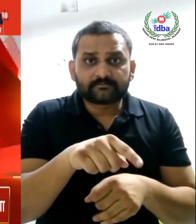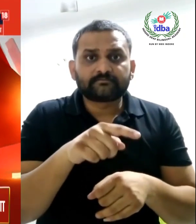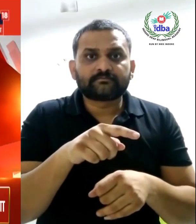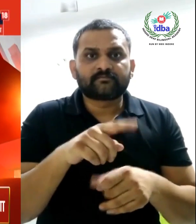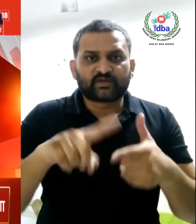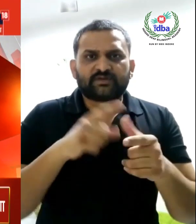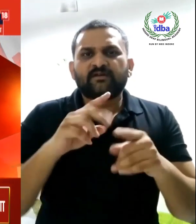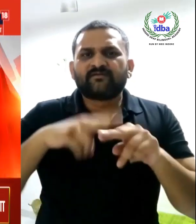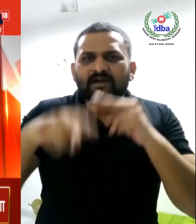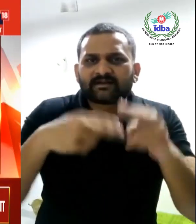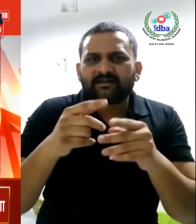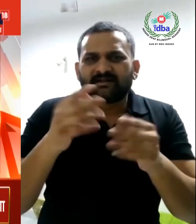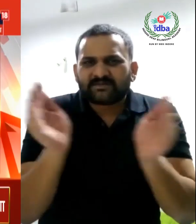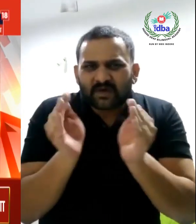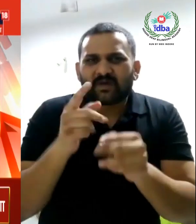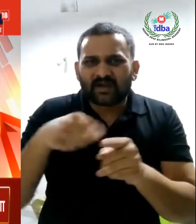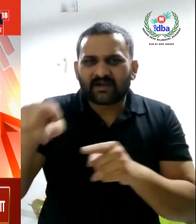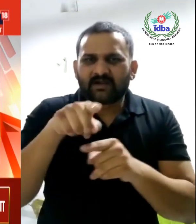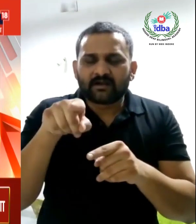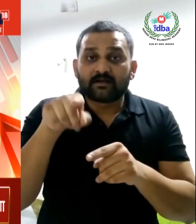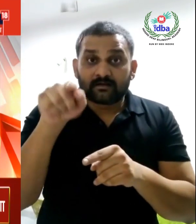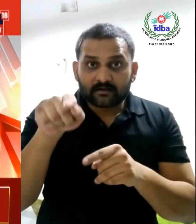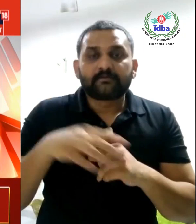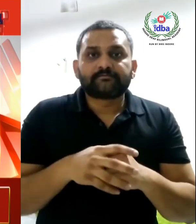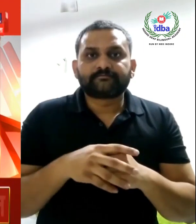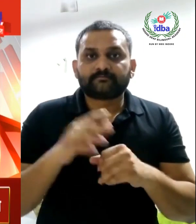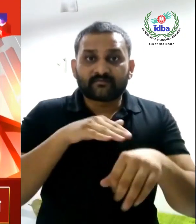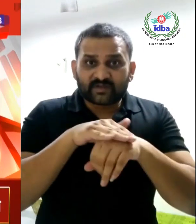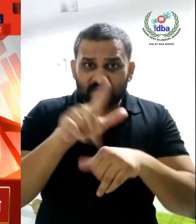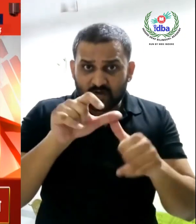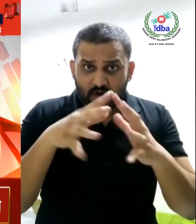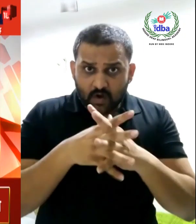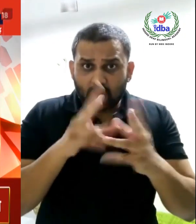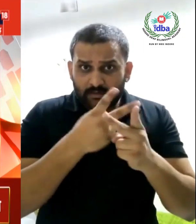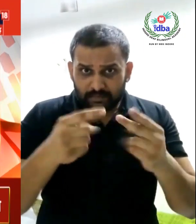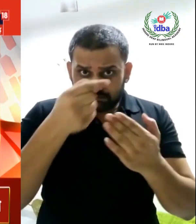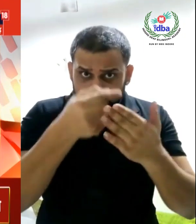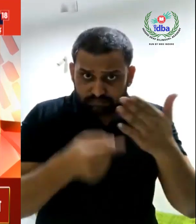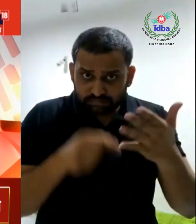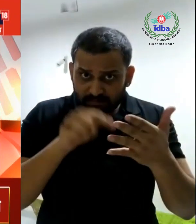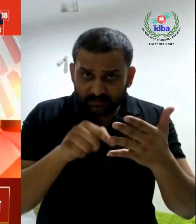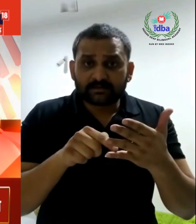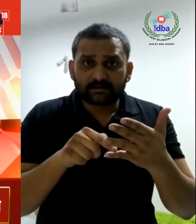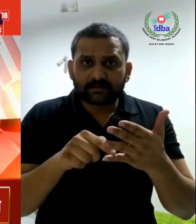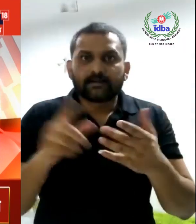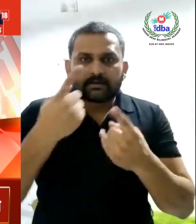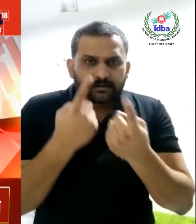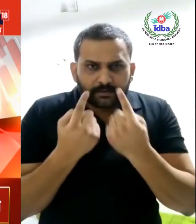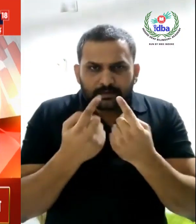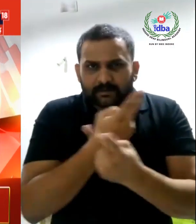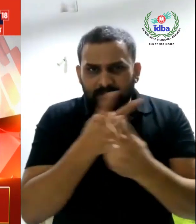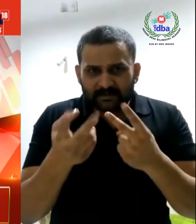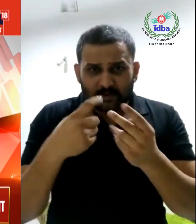नियोजित करने वाली संस्थाओं को विभिन्न श्रम कानूनों में निरीक्षण की परिधि